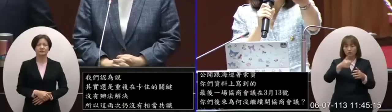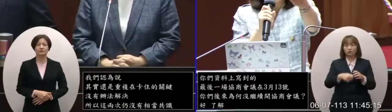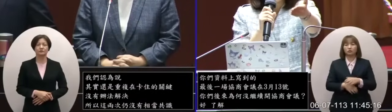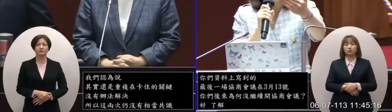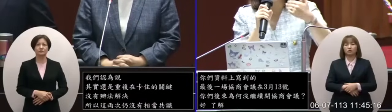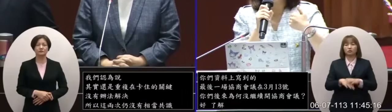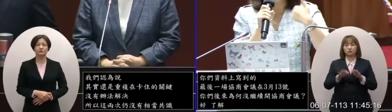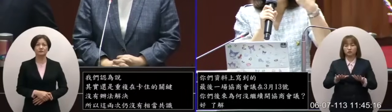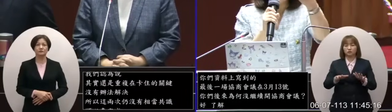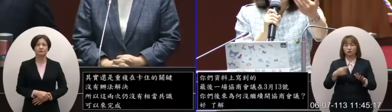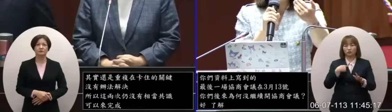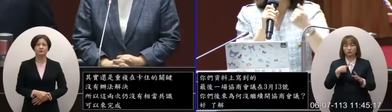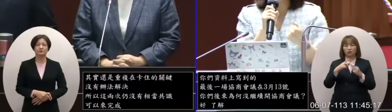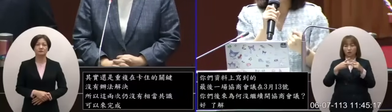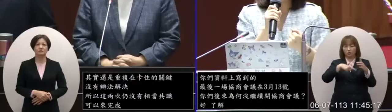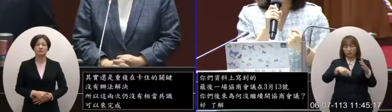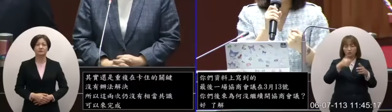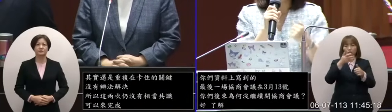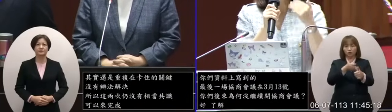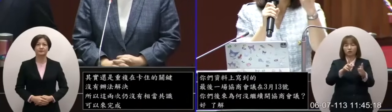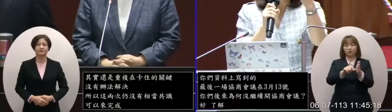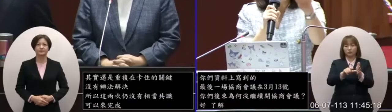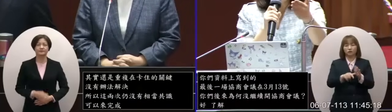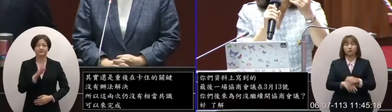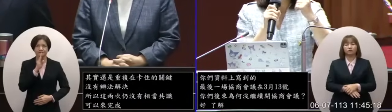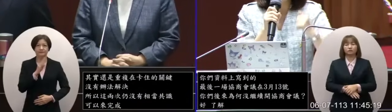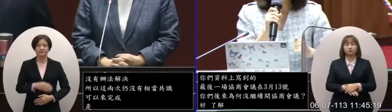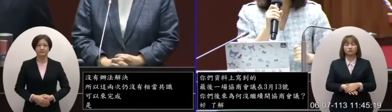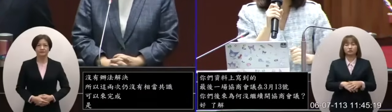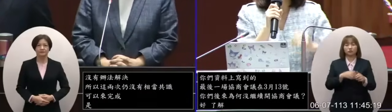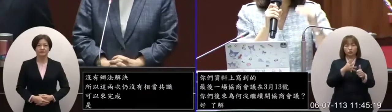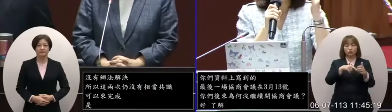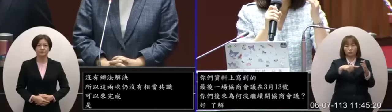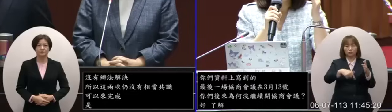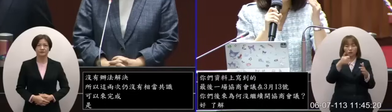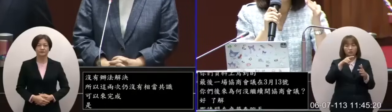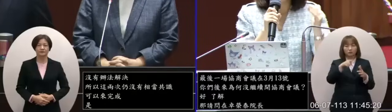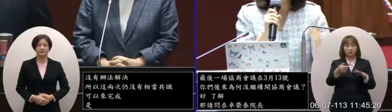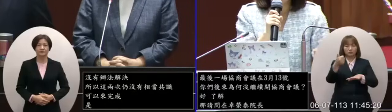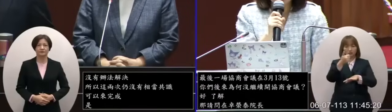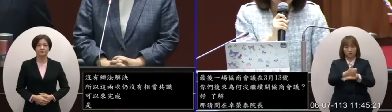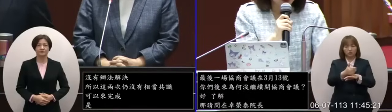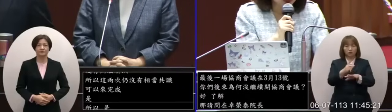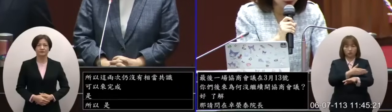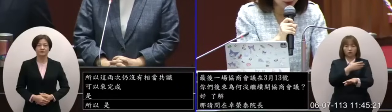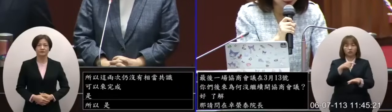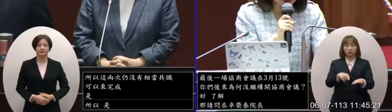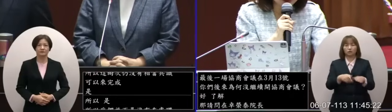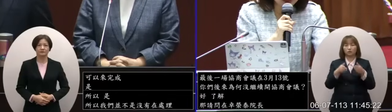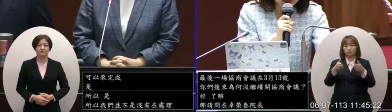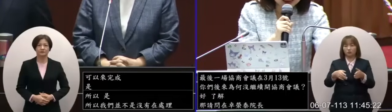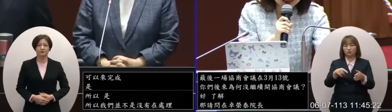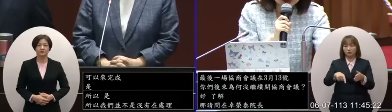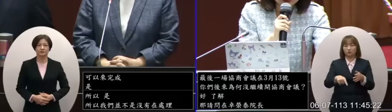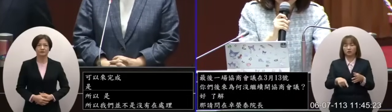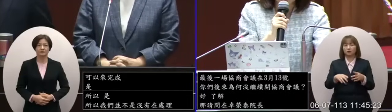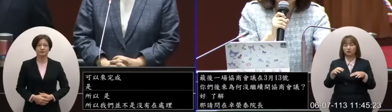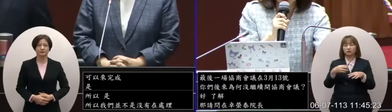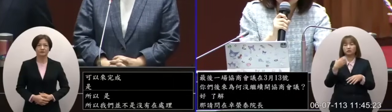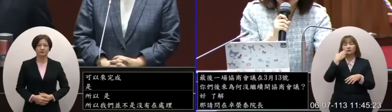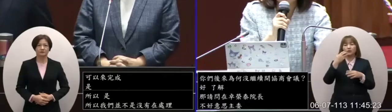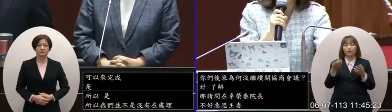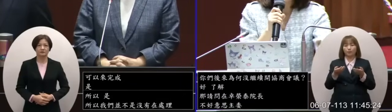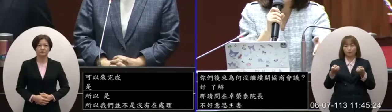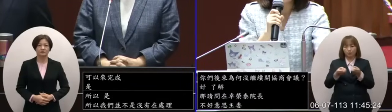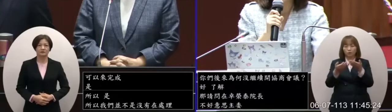为现在是我在跟院长咨询的时间。院长，请问一下，在您上任之后，对于这个金厦